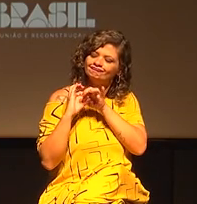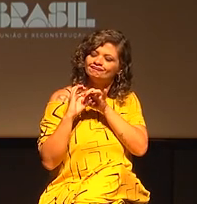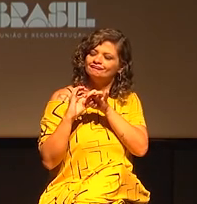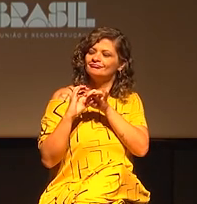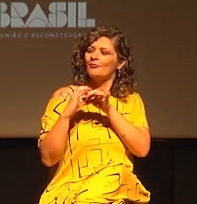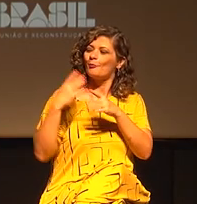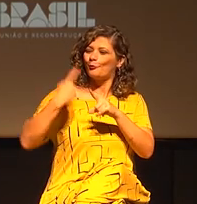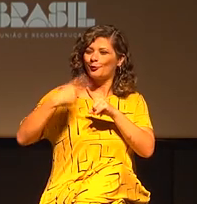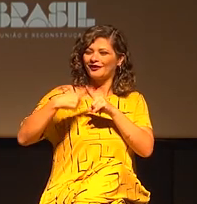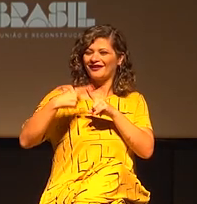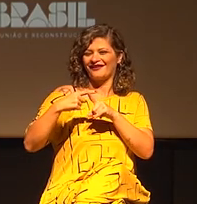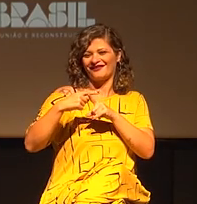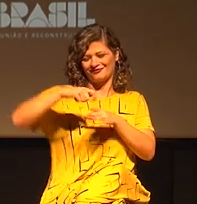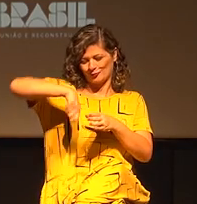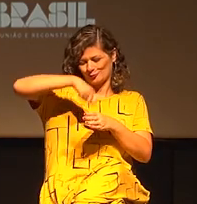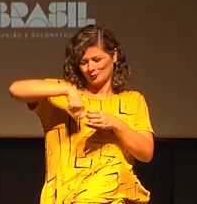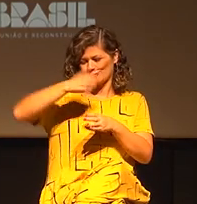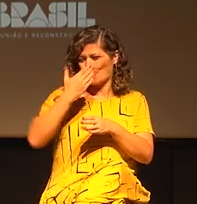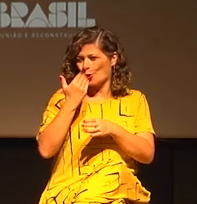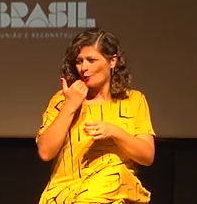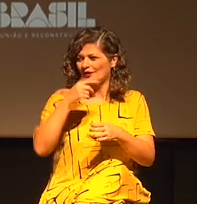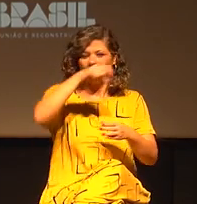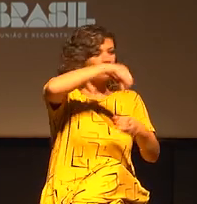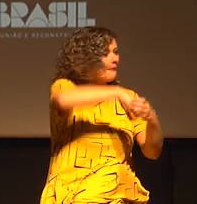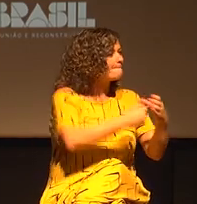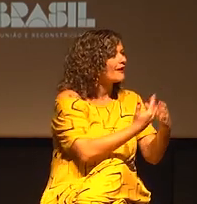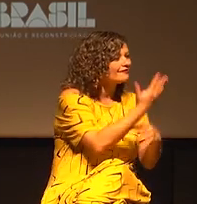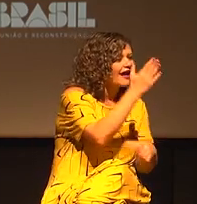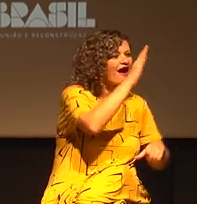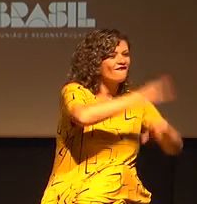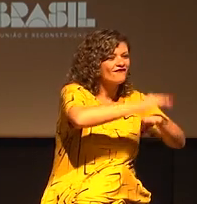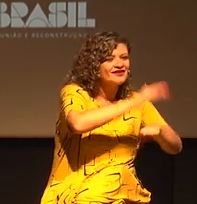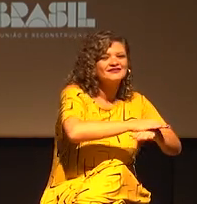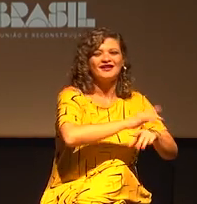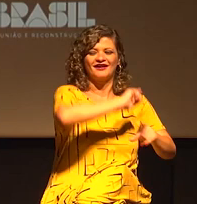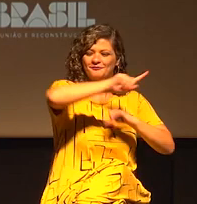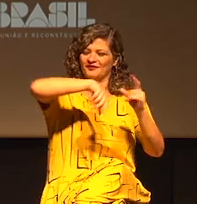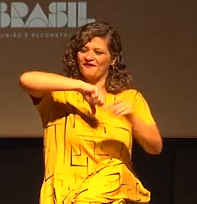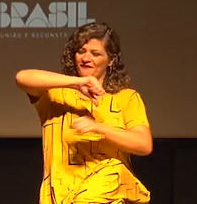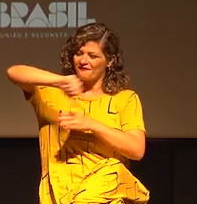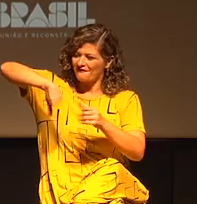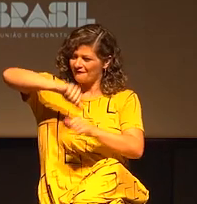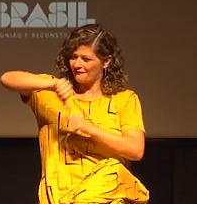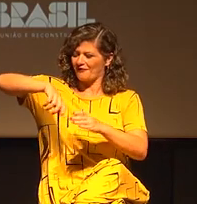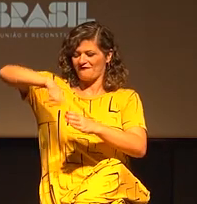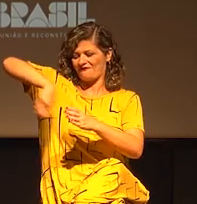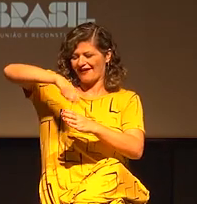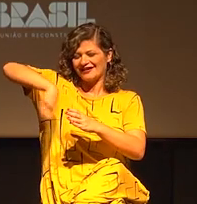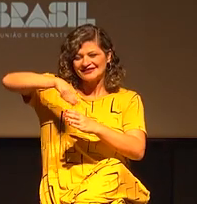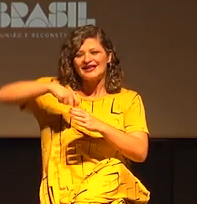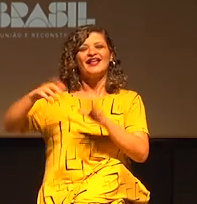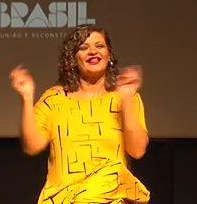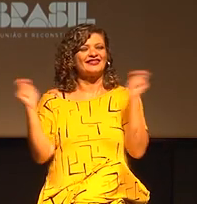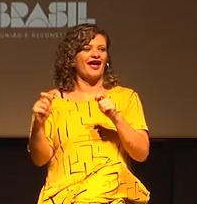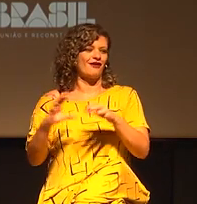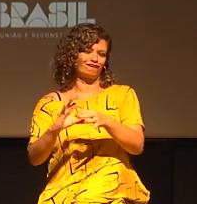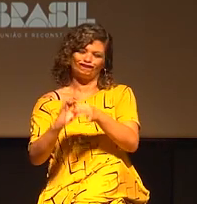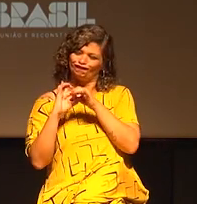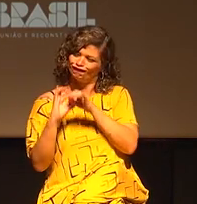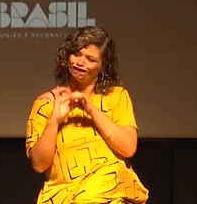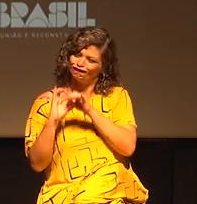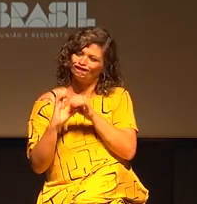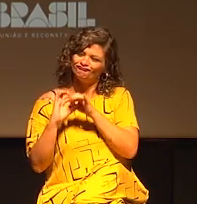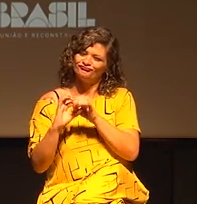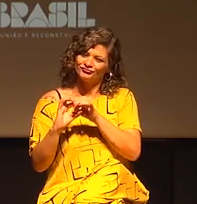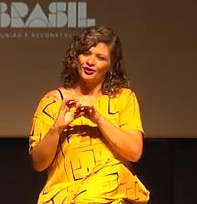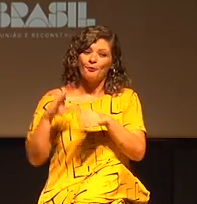fazer comida plantar comida botar comida na panela fazer é o que cria o vínculo E desde a